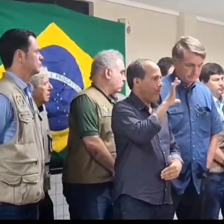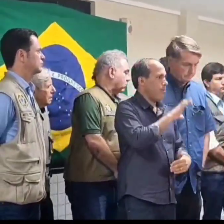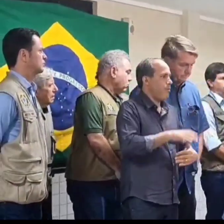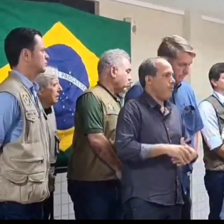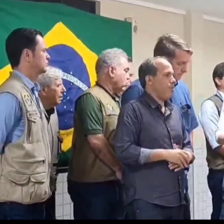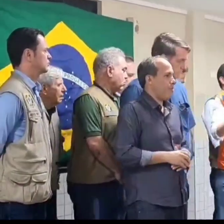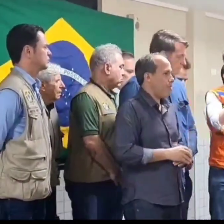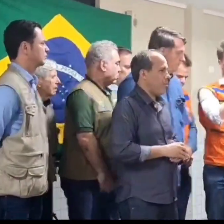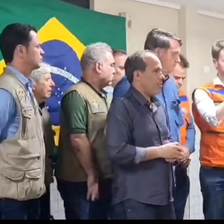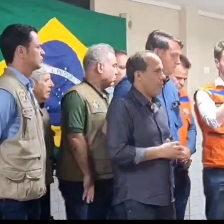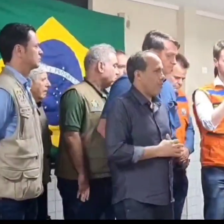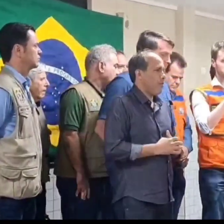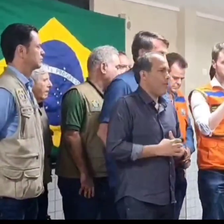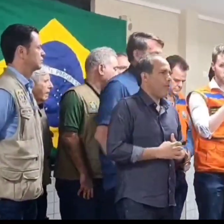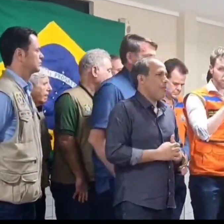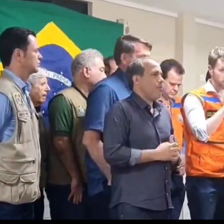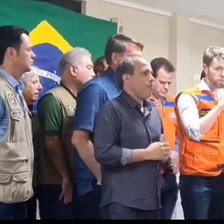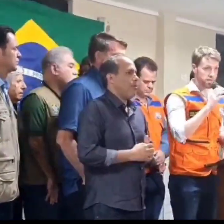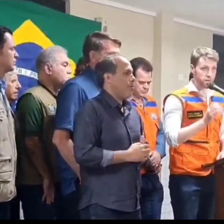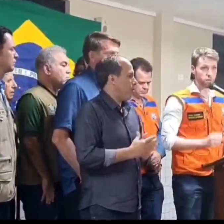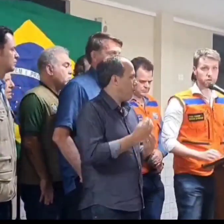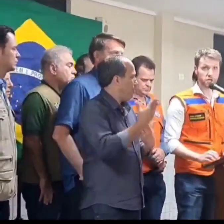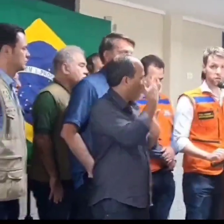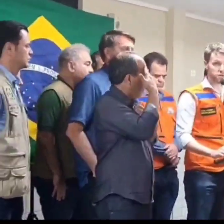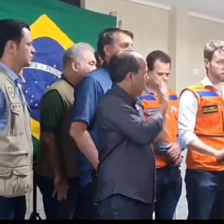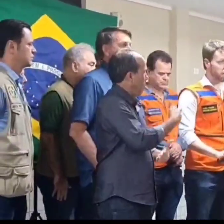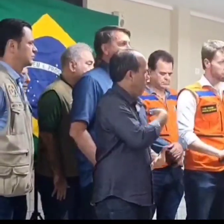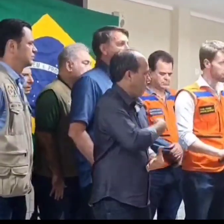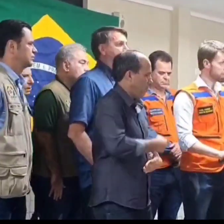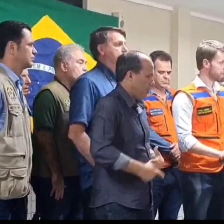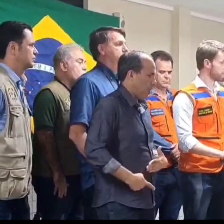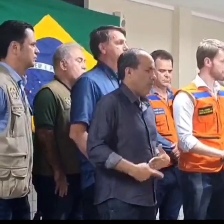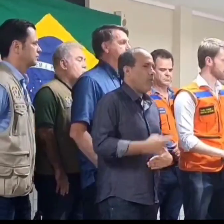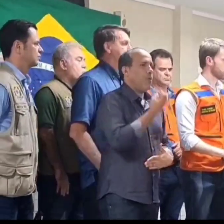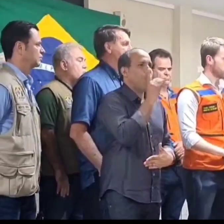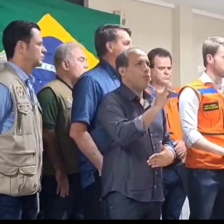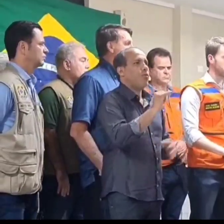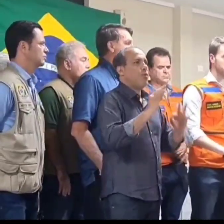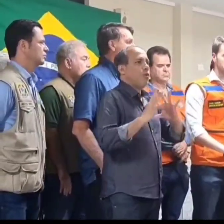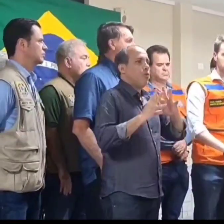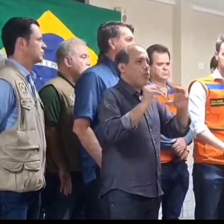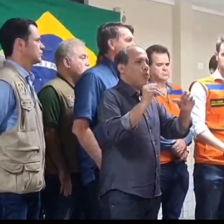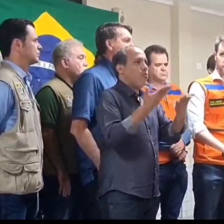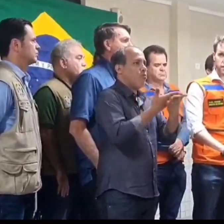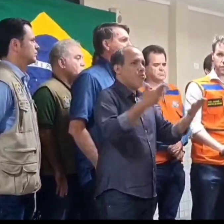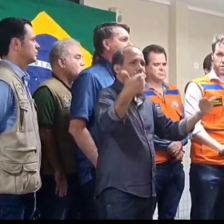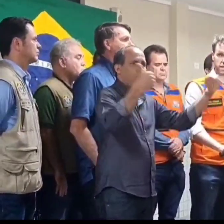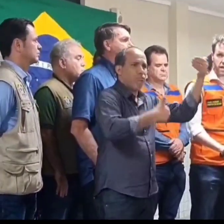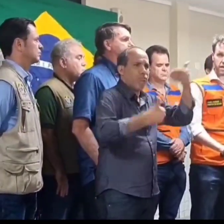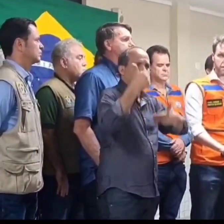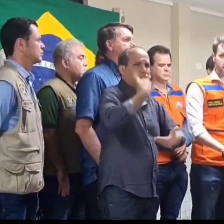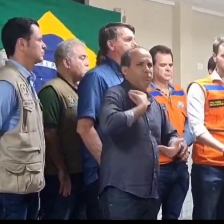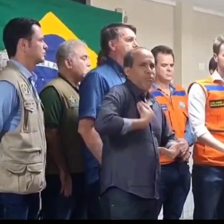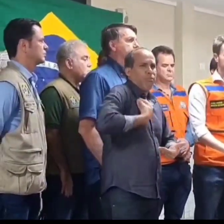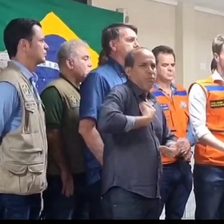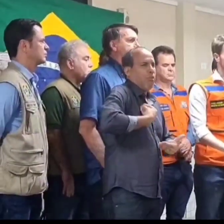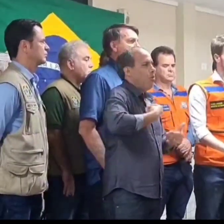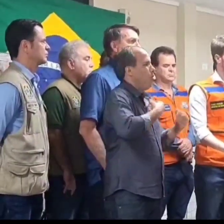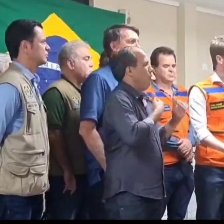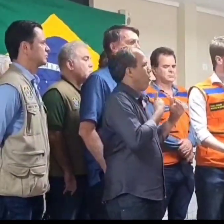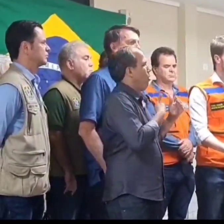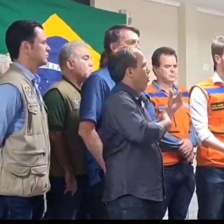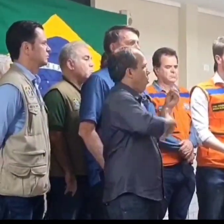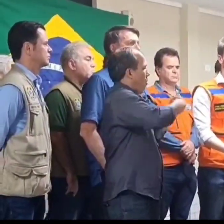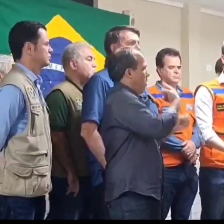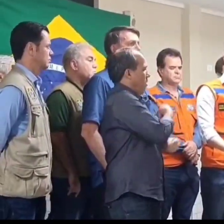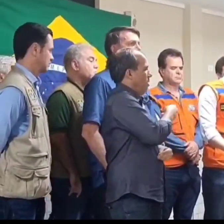Então, a coletiva de imprensa aí do presidente Jair Bolsonaro e equipe de ministros aí lá em Recife, onde o